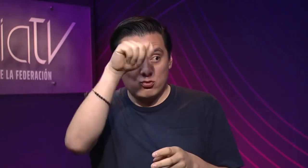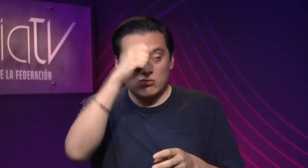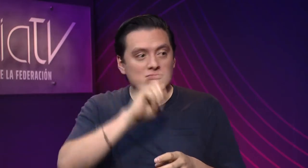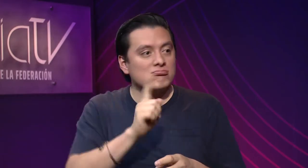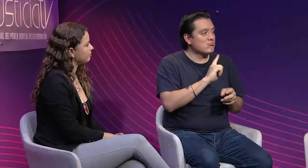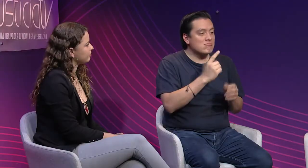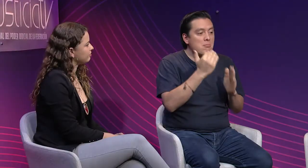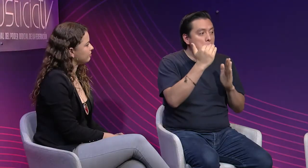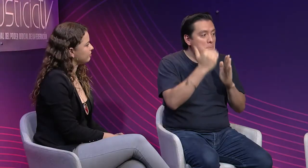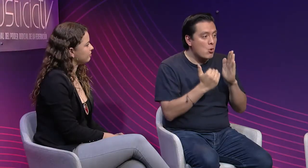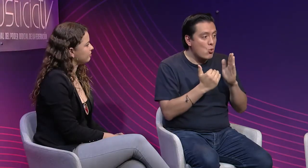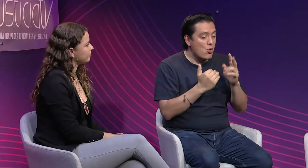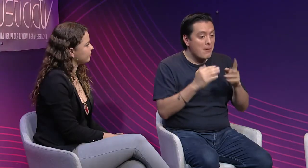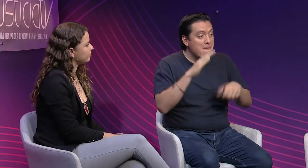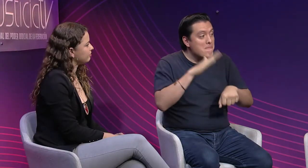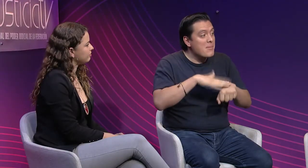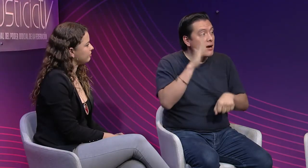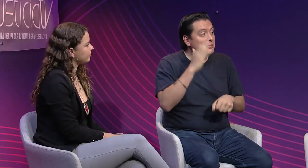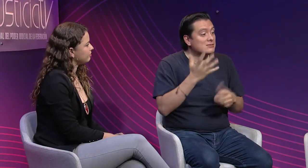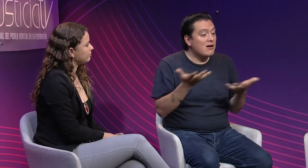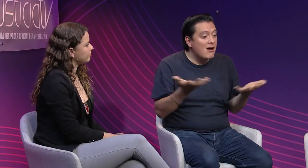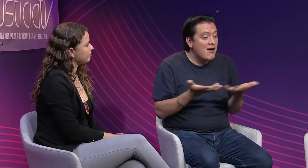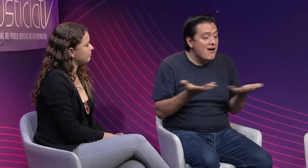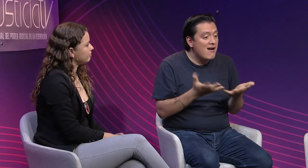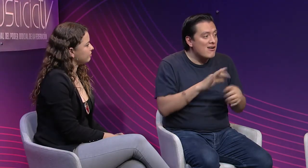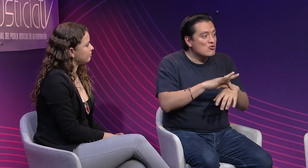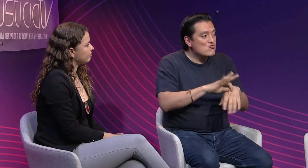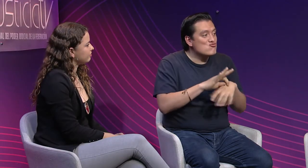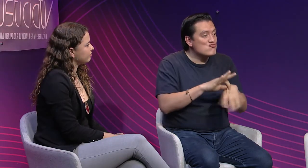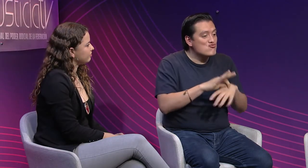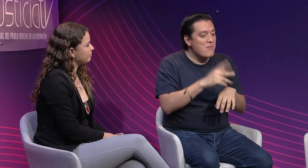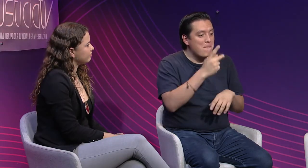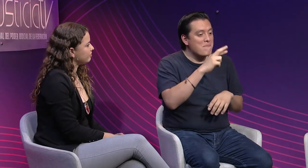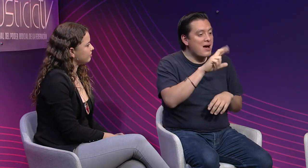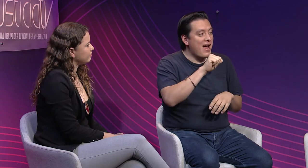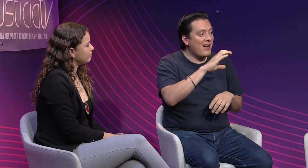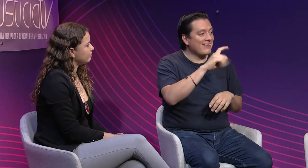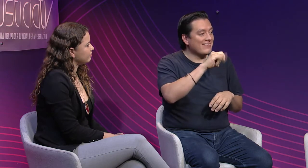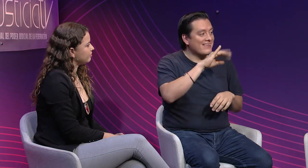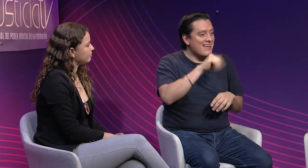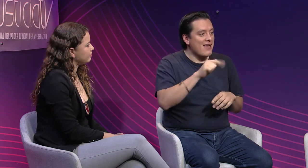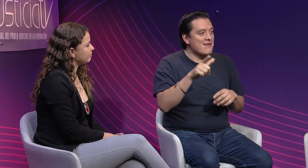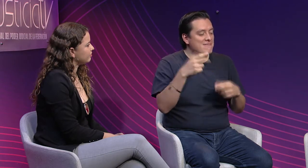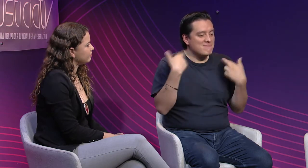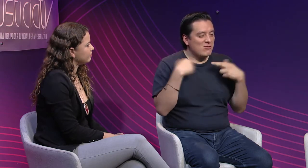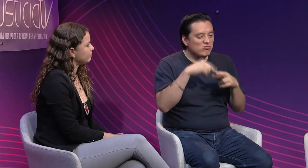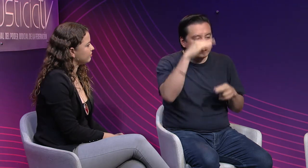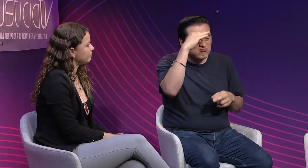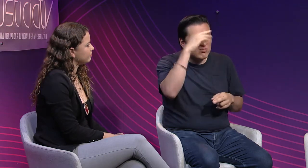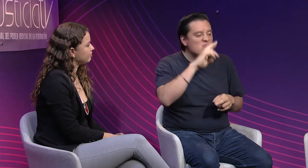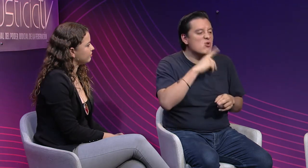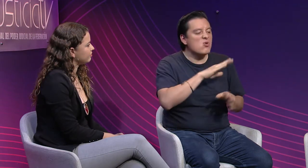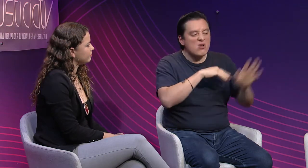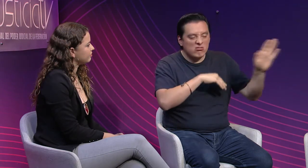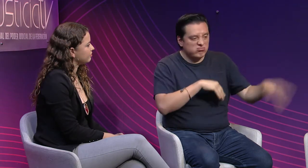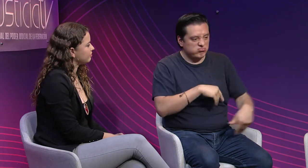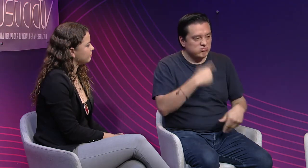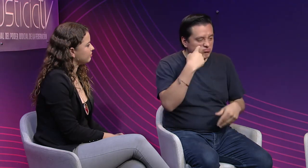al darse cuenta de cómo era la dinámica de aprendizaje, entonces lo que hizo fue cambiar su dinámica de enseñanza y hizo